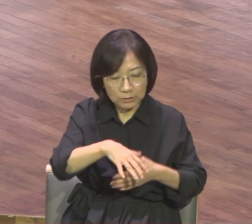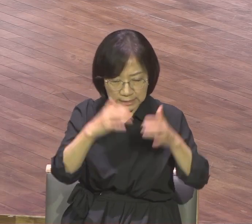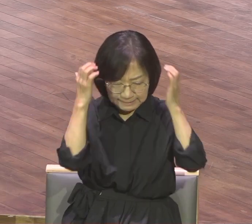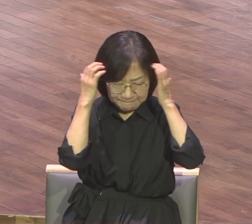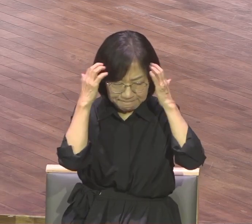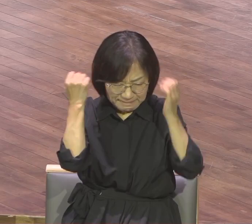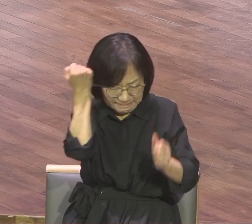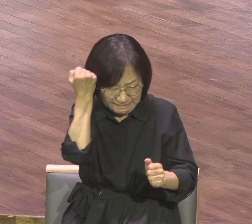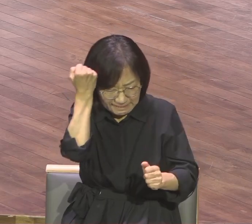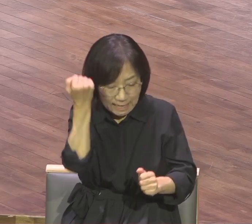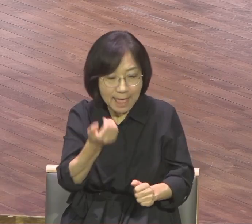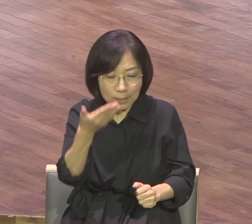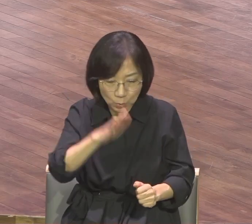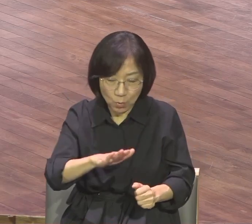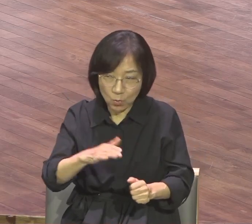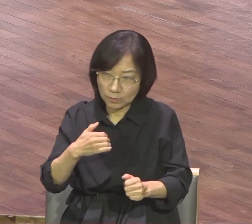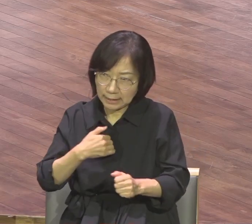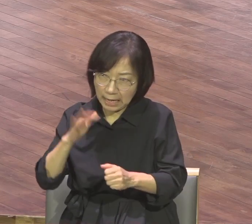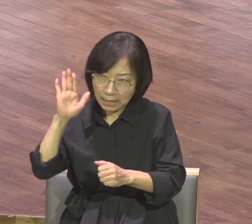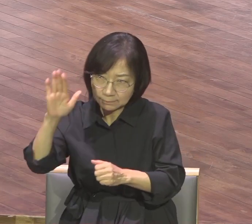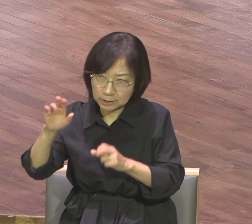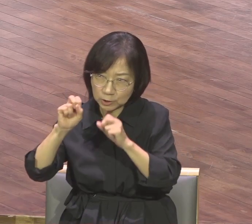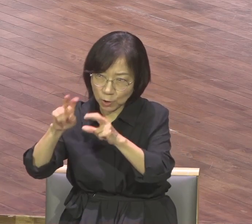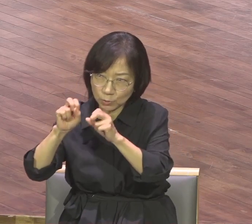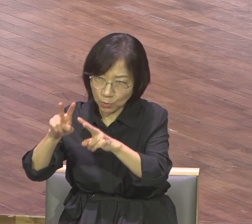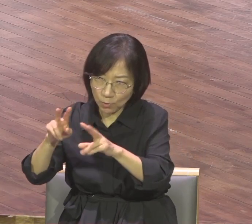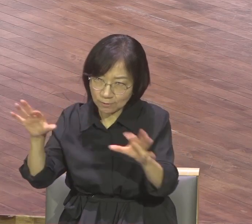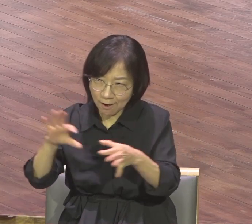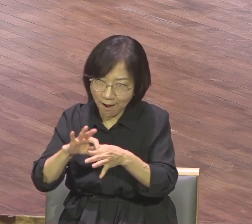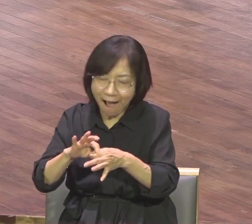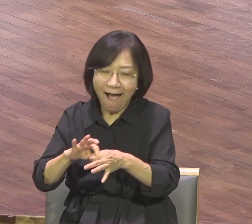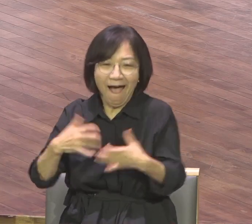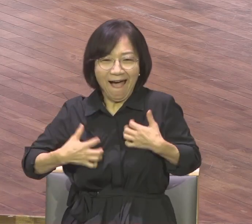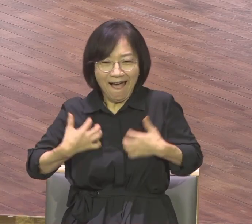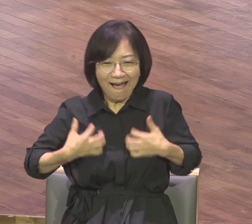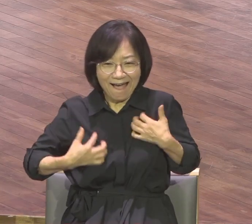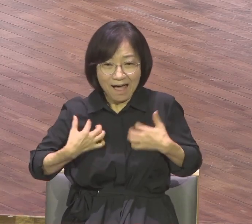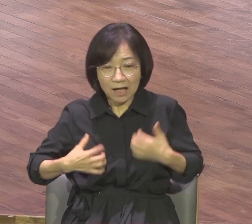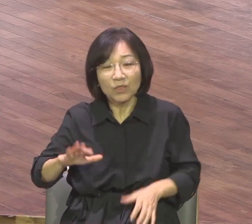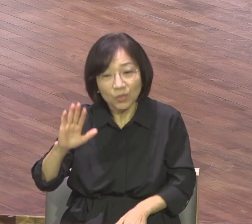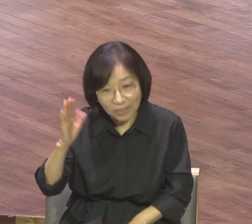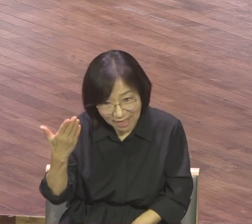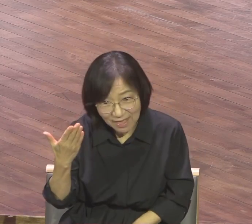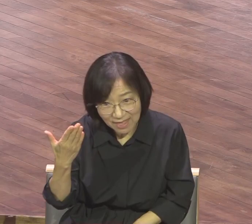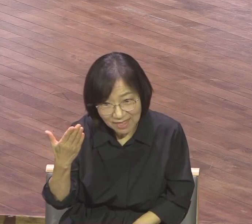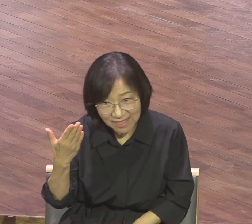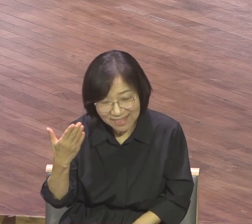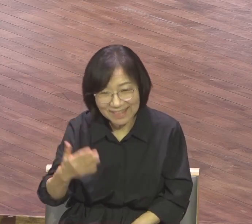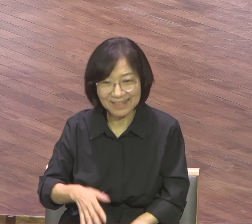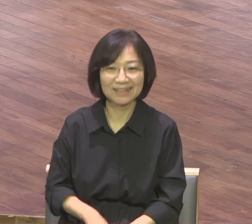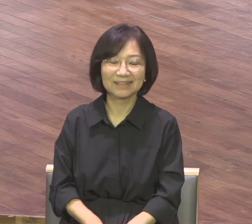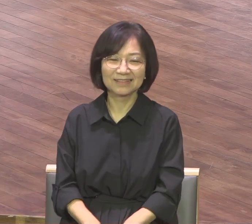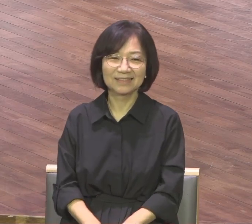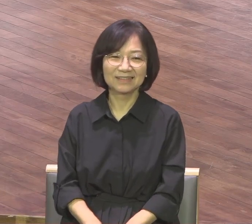이 직장을 통해서 내가 생활하고 내가 하나님 나라를 위해서 쓰임받는 통로니까 너무